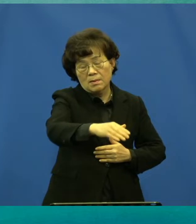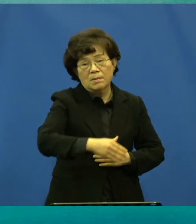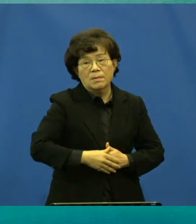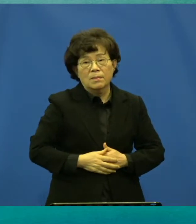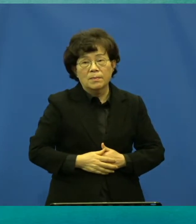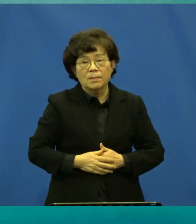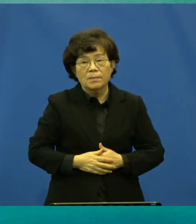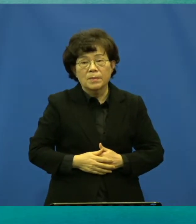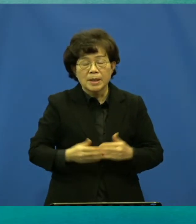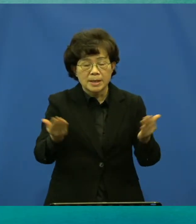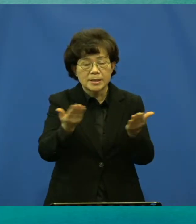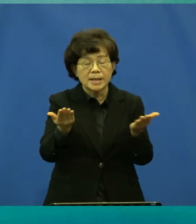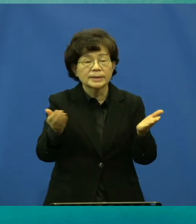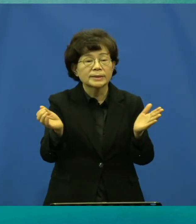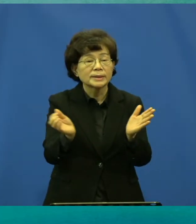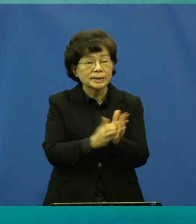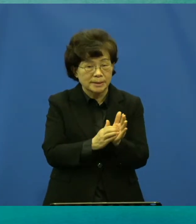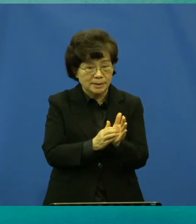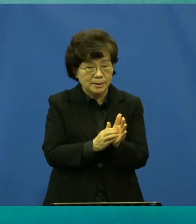사역이 끝이 났습니다.